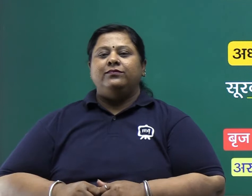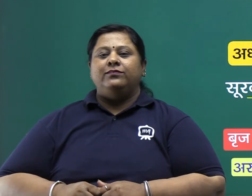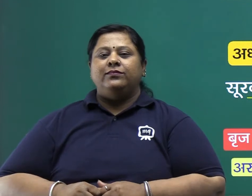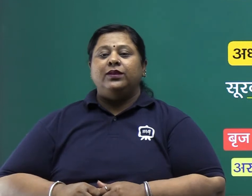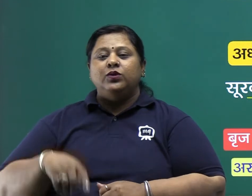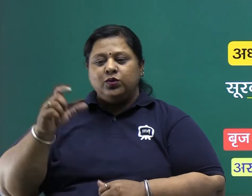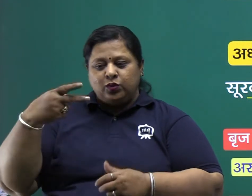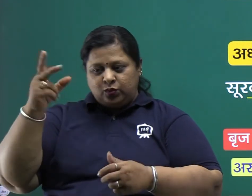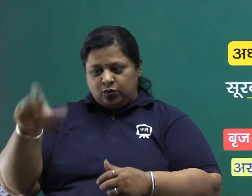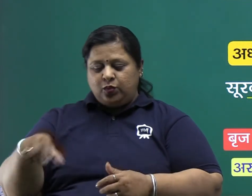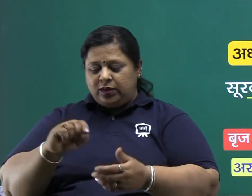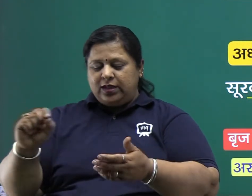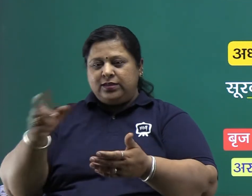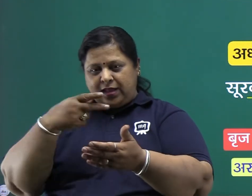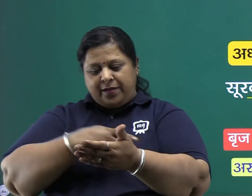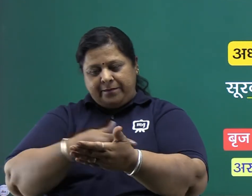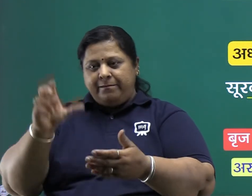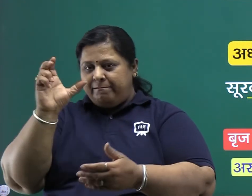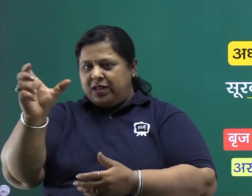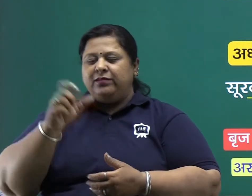सूरदास के पद